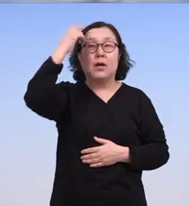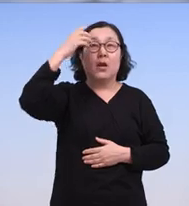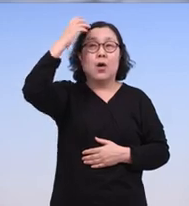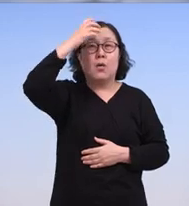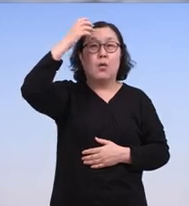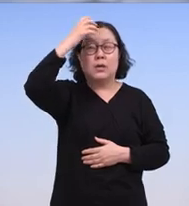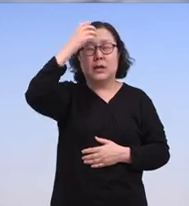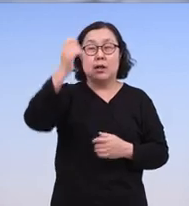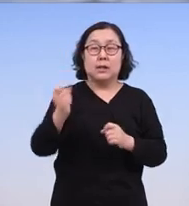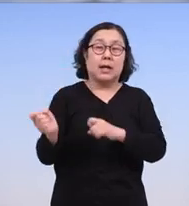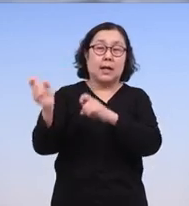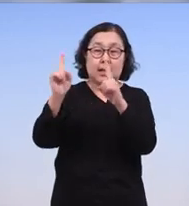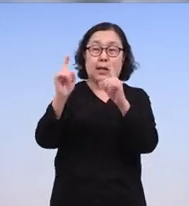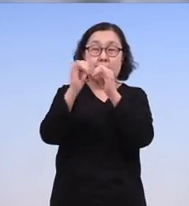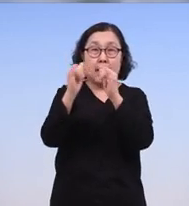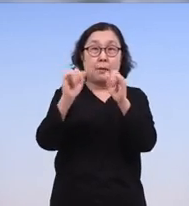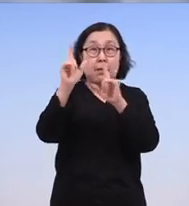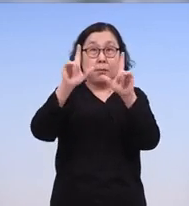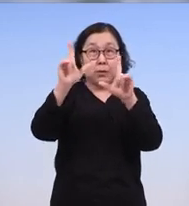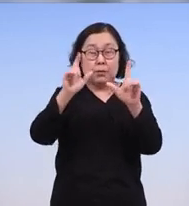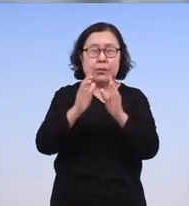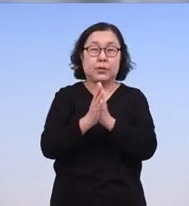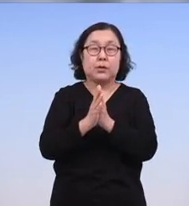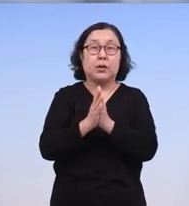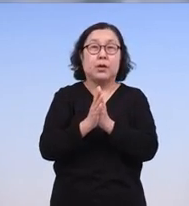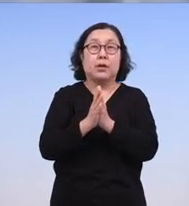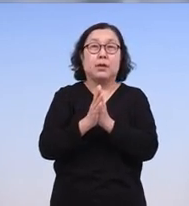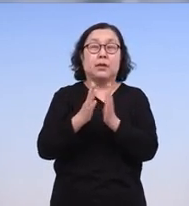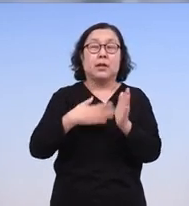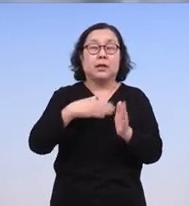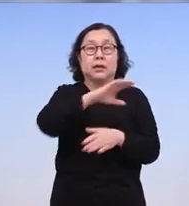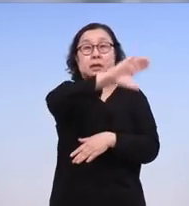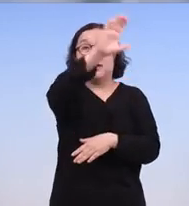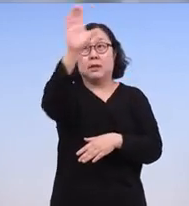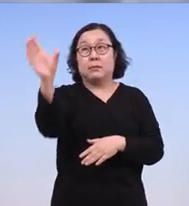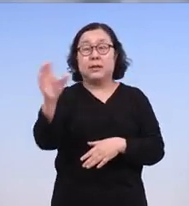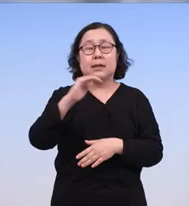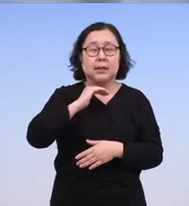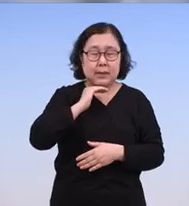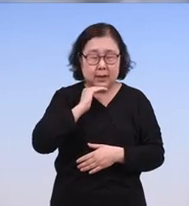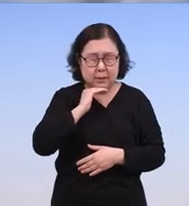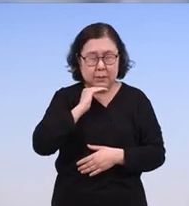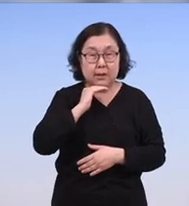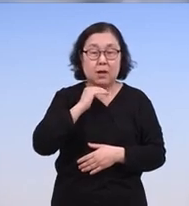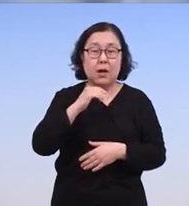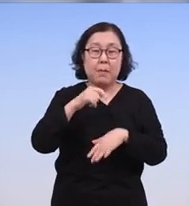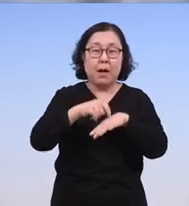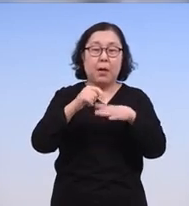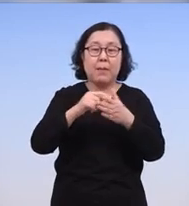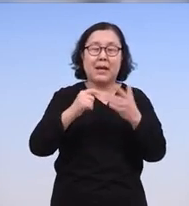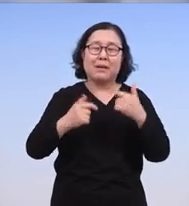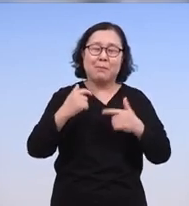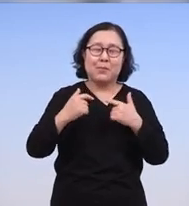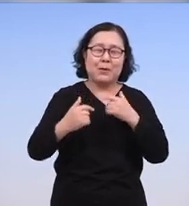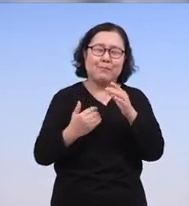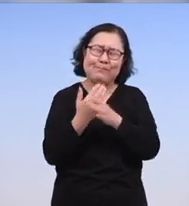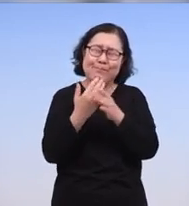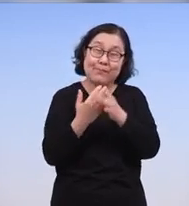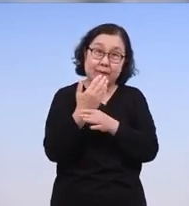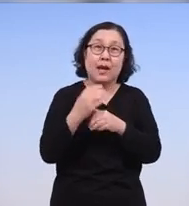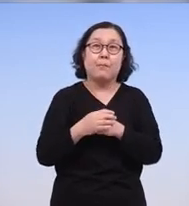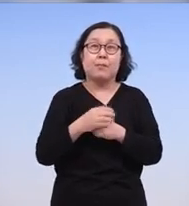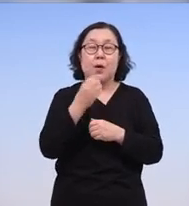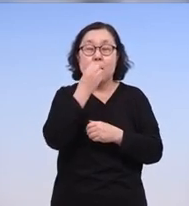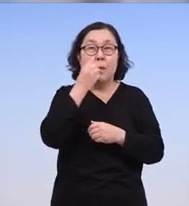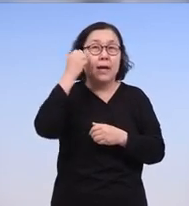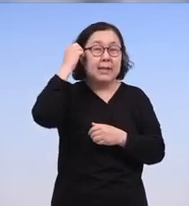그 영혼이 살아난 사람의 상태, 저는 요즘에 성탄절을 기다리면서 요즘에 유난히 마음에 기쁨이 넘치는 게요,